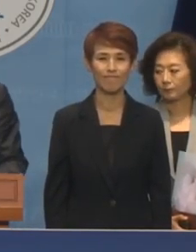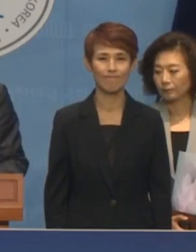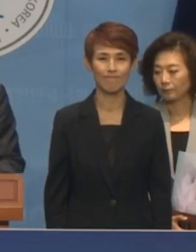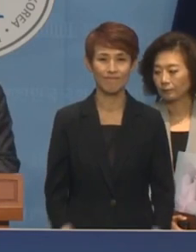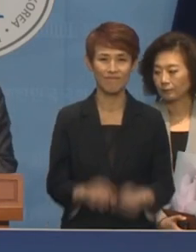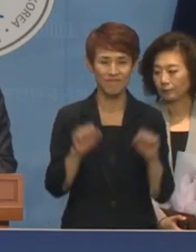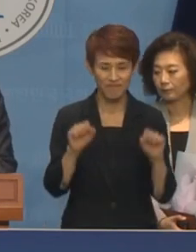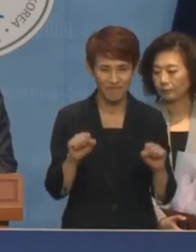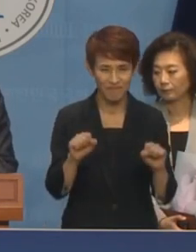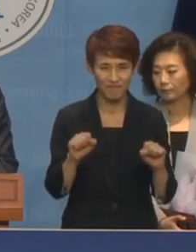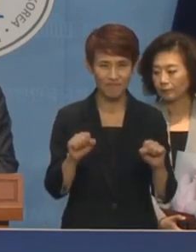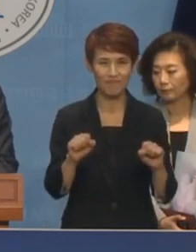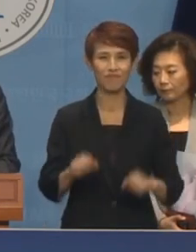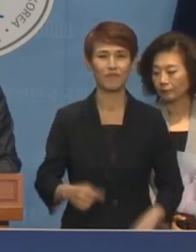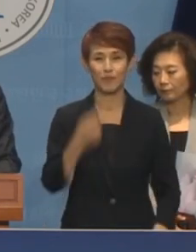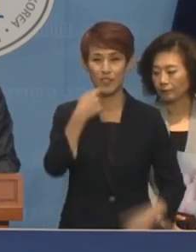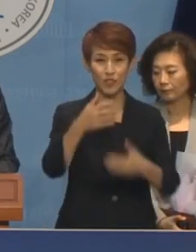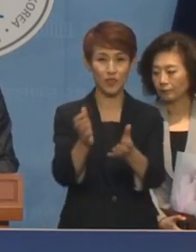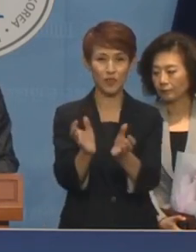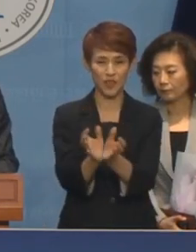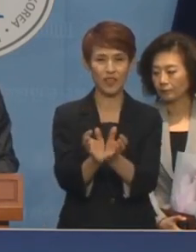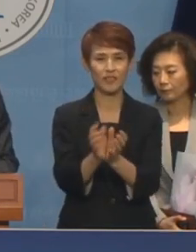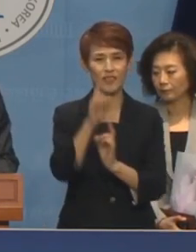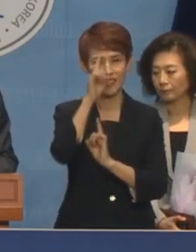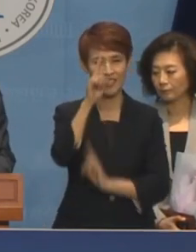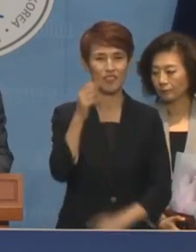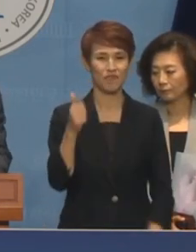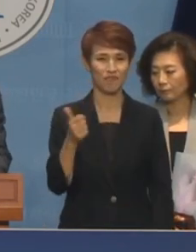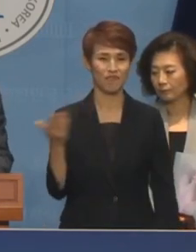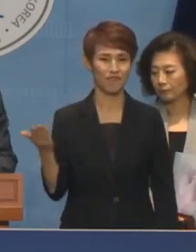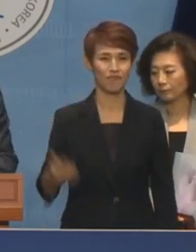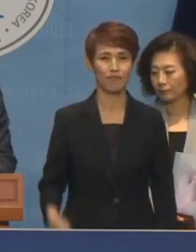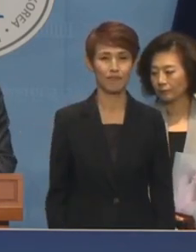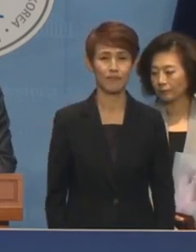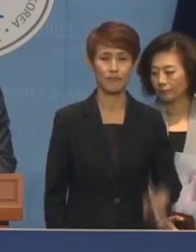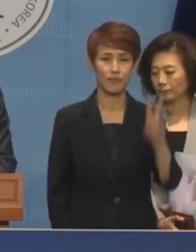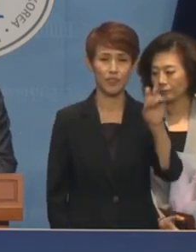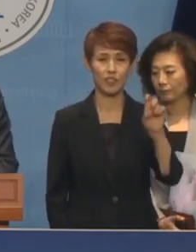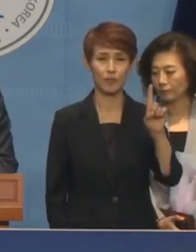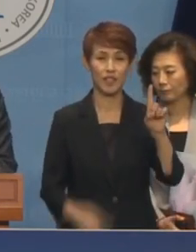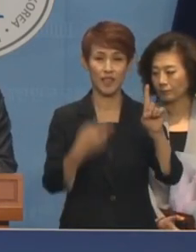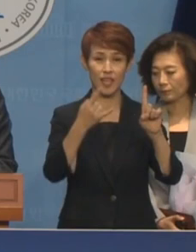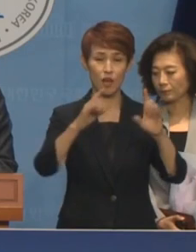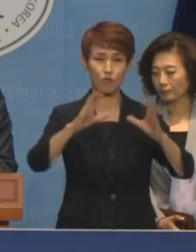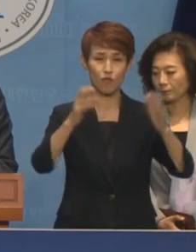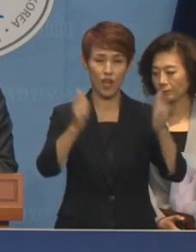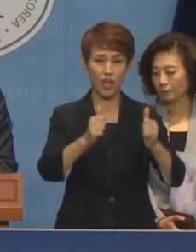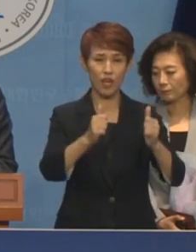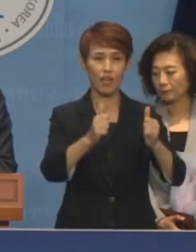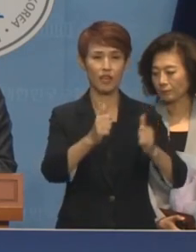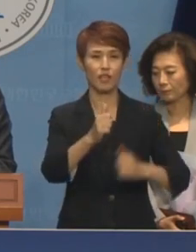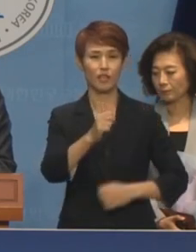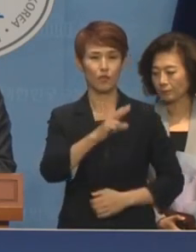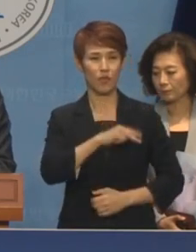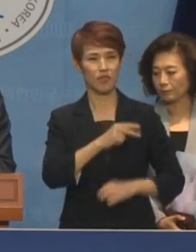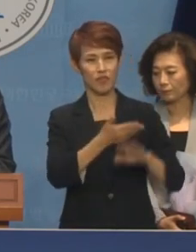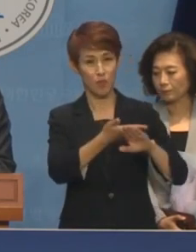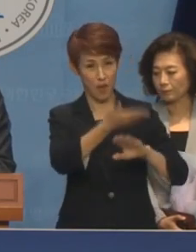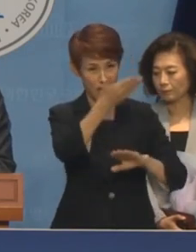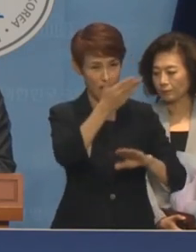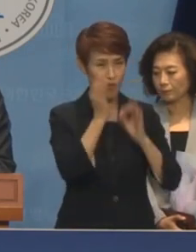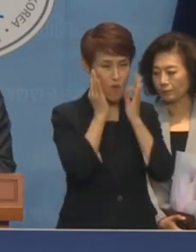예, 안녕하십니까. 더불어민주당 인천 서구울 국회의원 이용우입니다. 21대 국회의원 선배님의 열정과 노력이 깃들어 있는